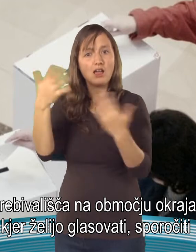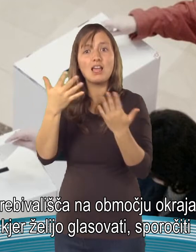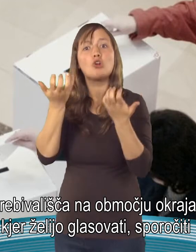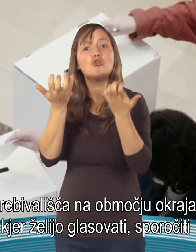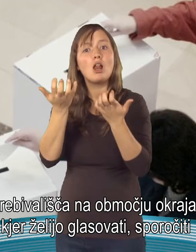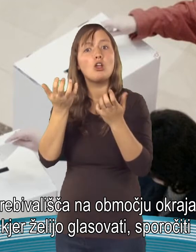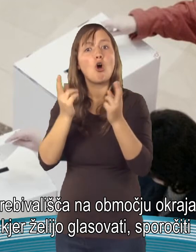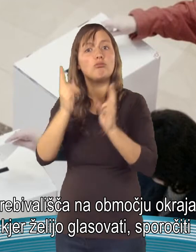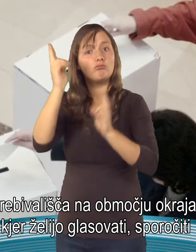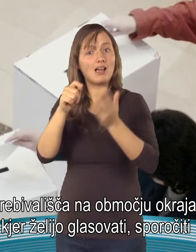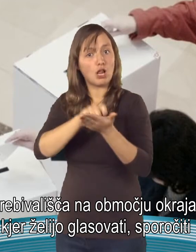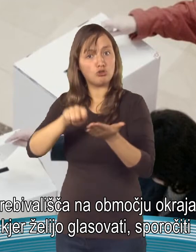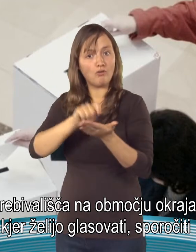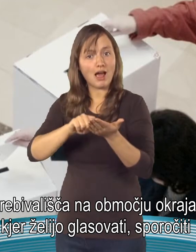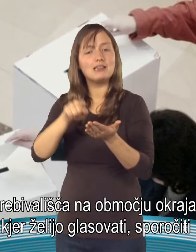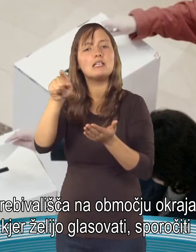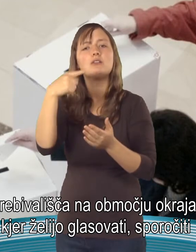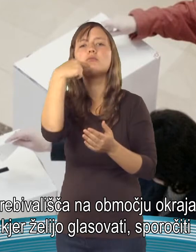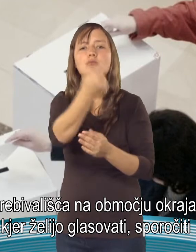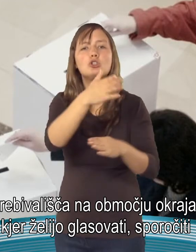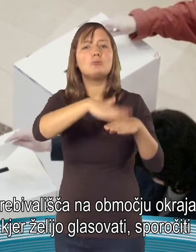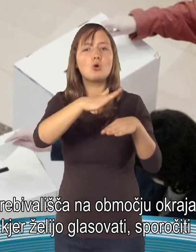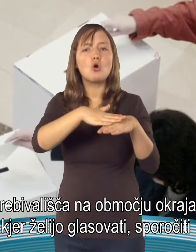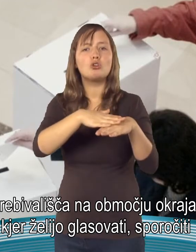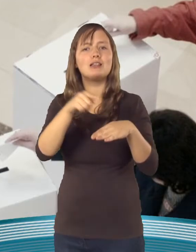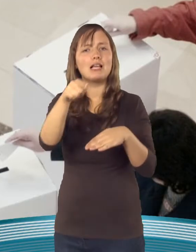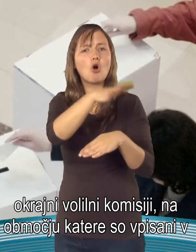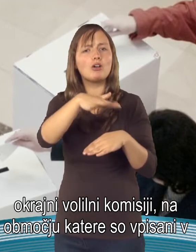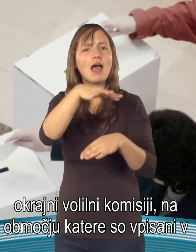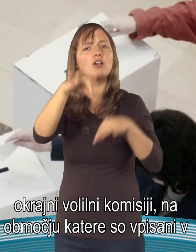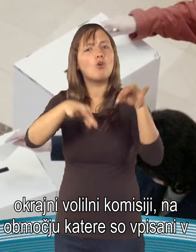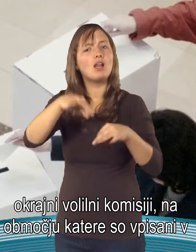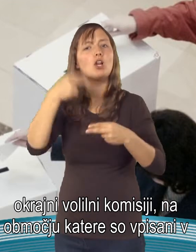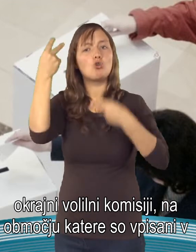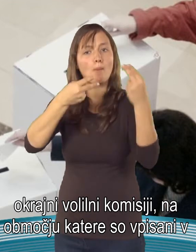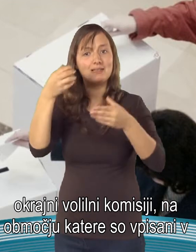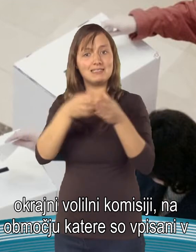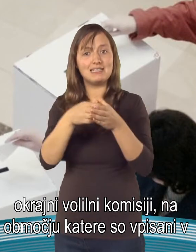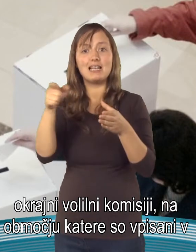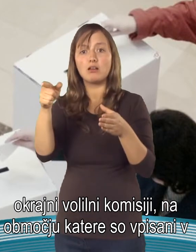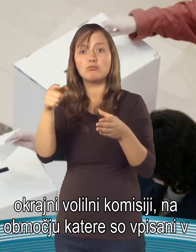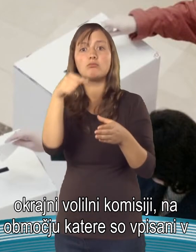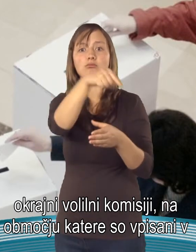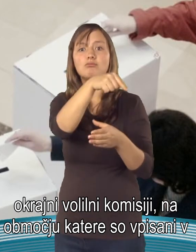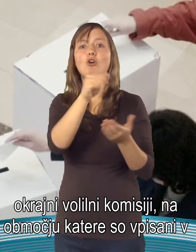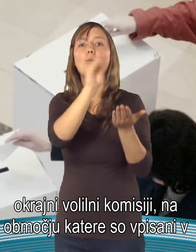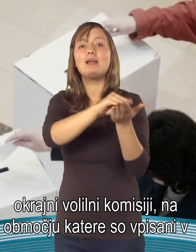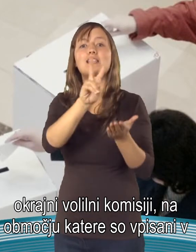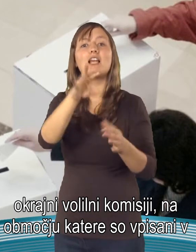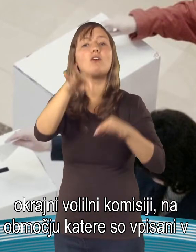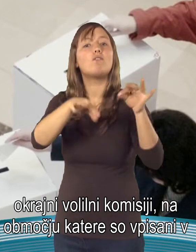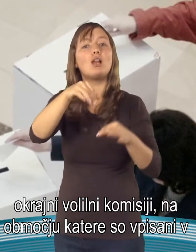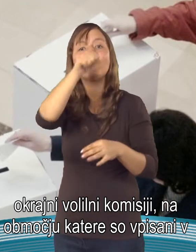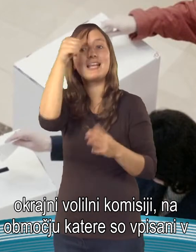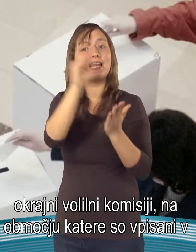želijo glasovati, sporočiti okrajni volilni komisiji, na območju katere so vpisani v volilni imenik, da